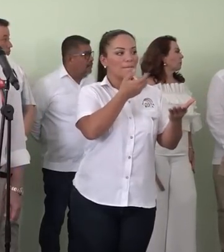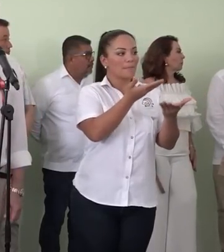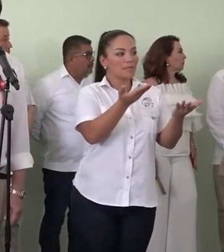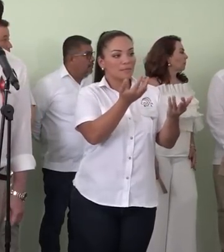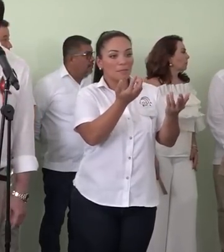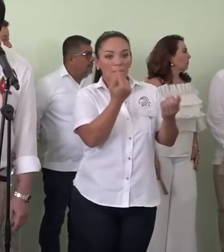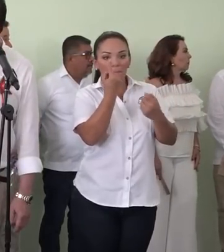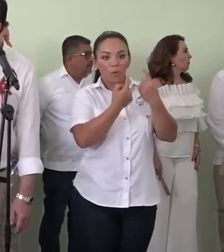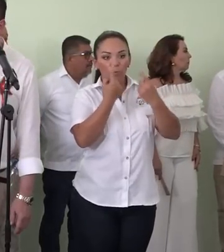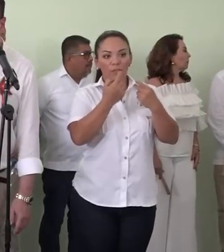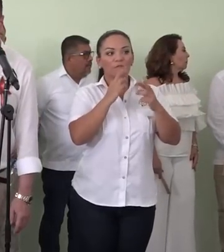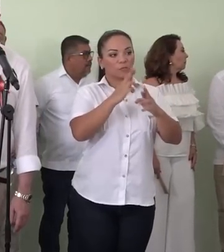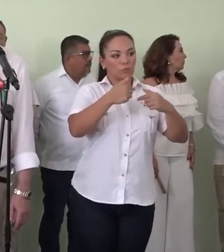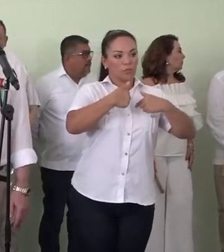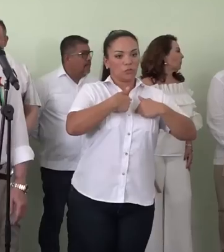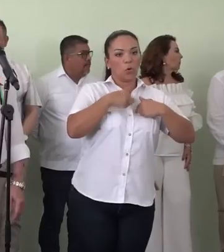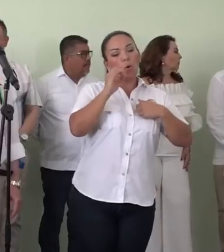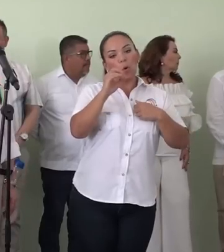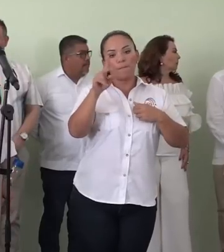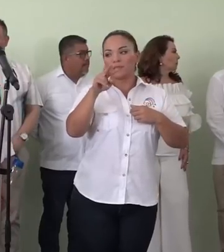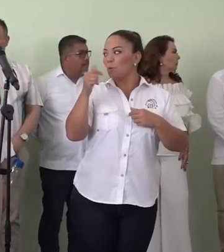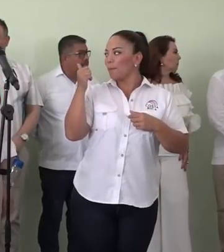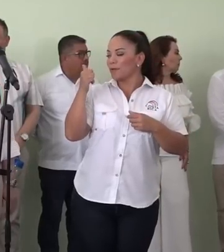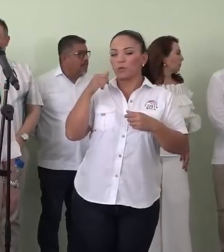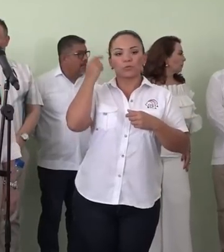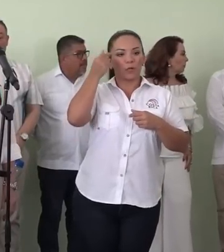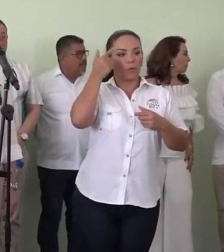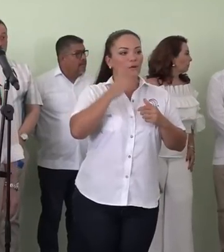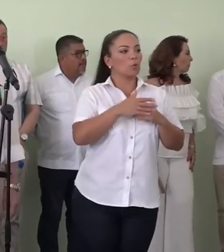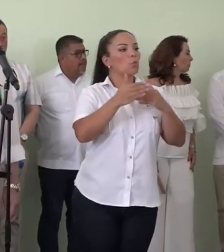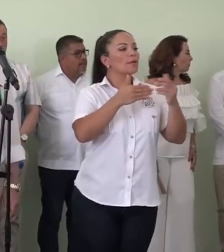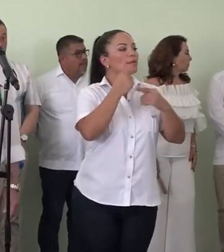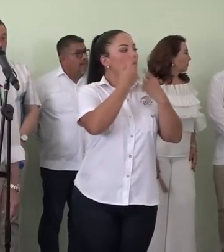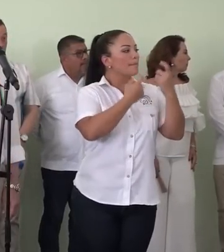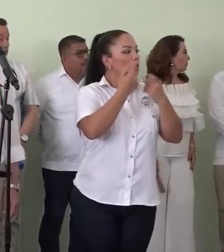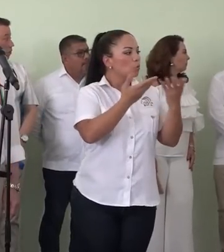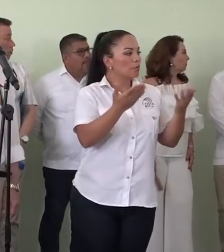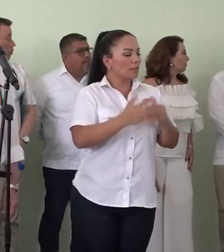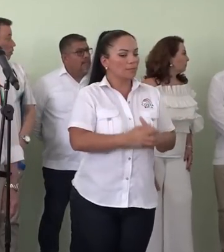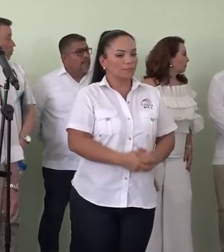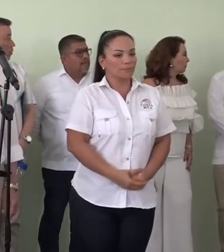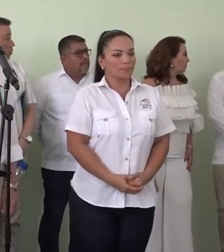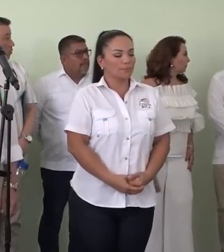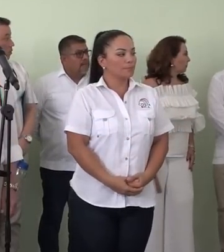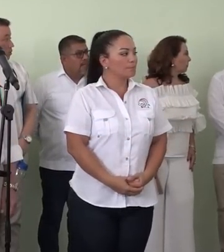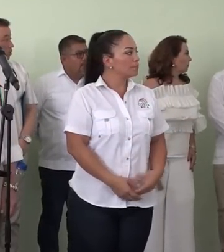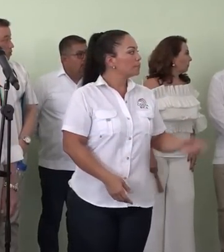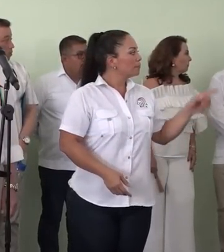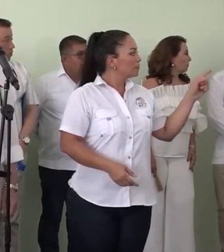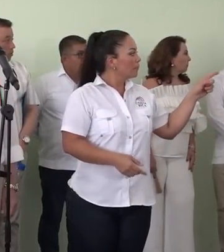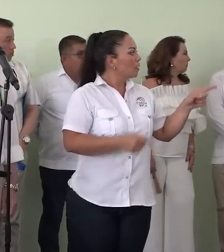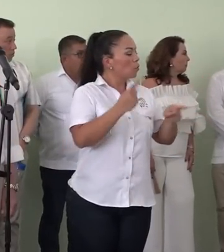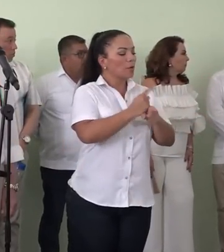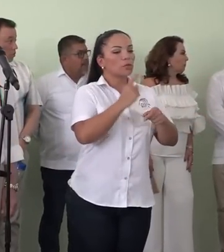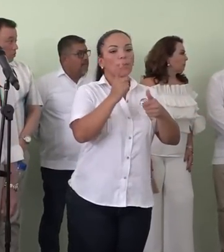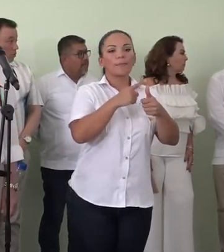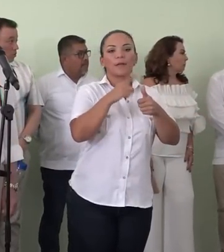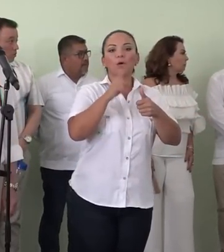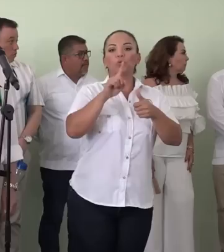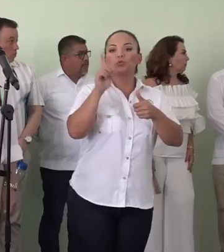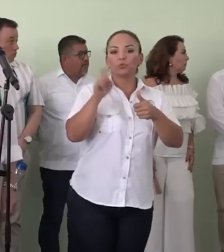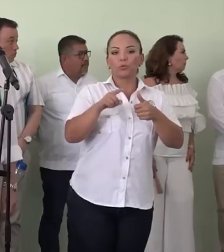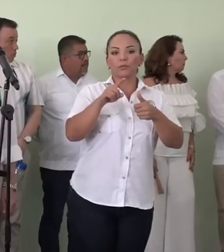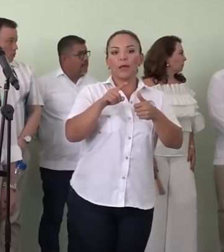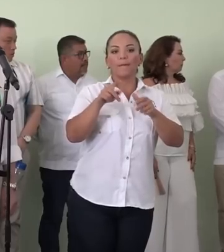ya sea yo o mis colegas de gobierno, cualquier pregunta que puedan tener. Efectivamente, señor presidente, la primera consulta